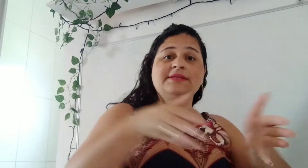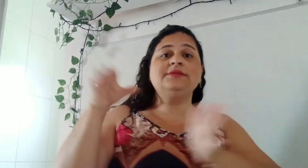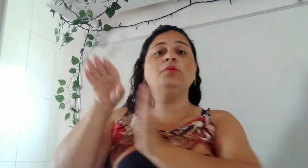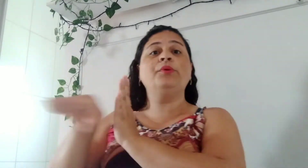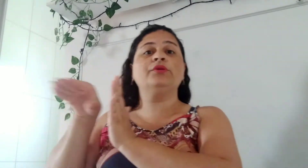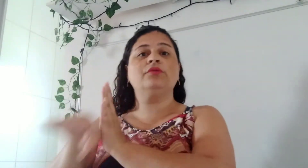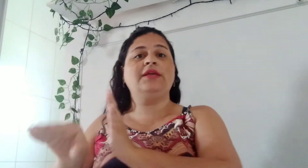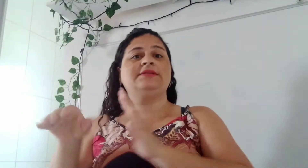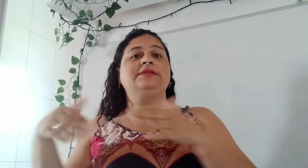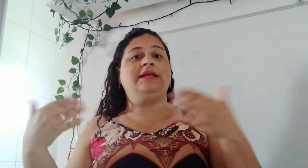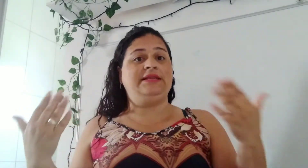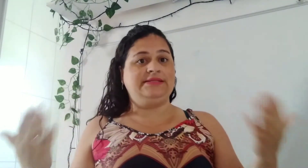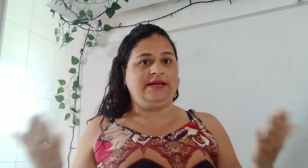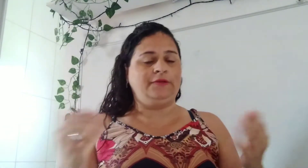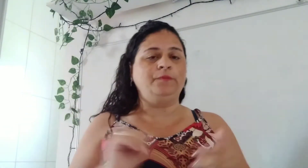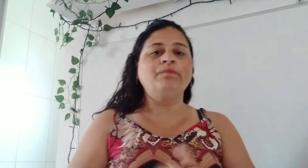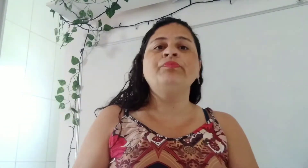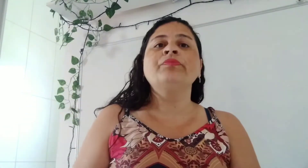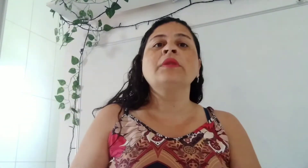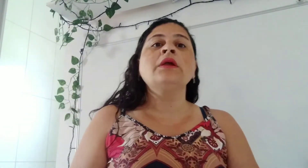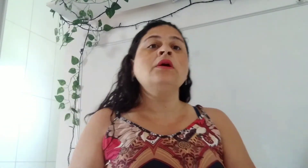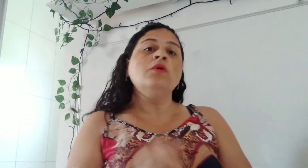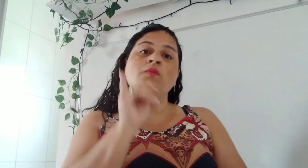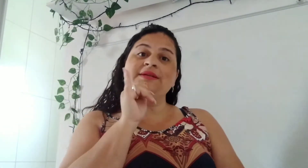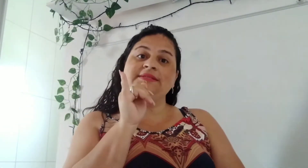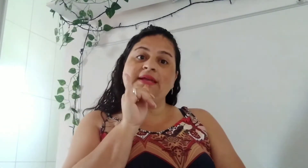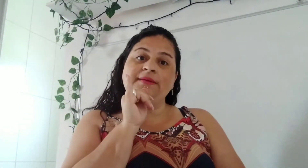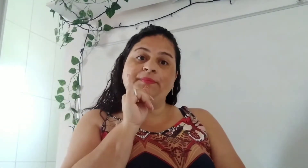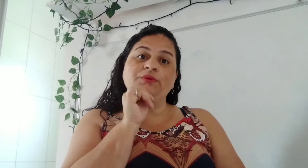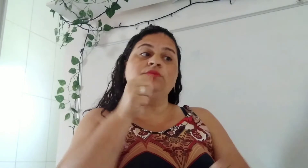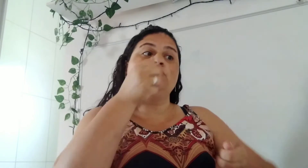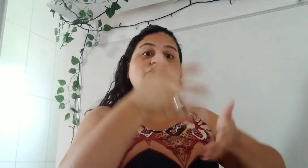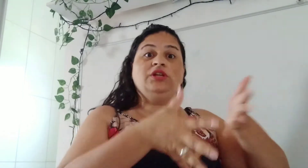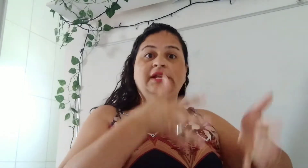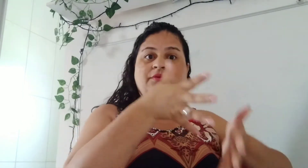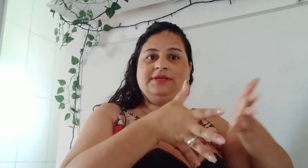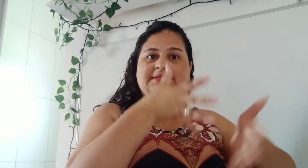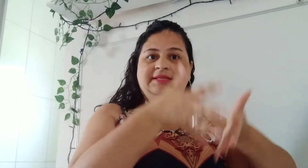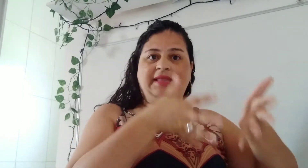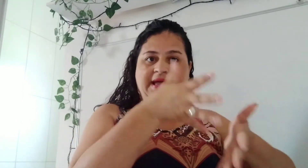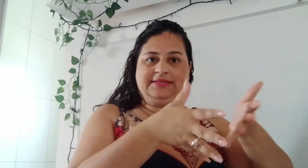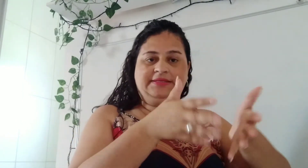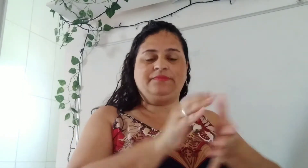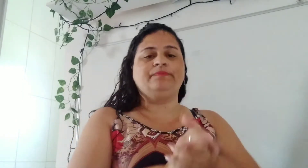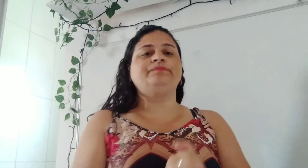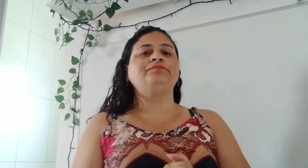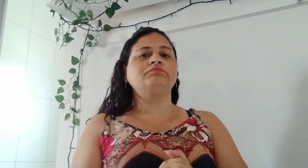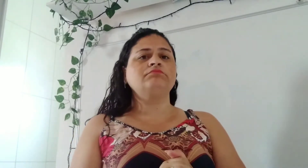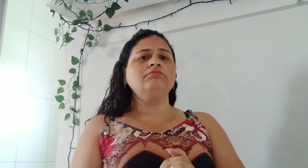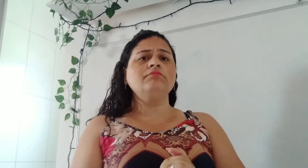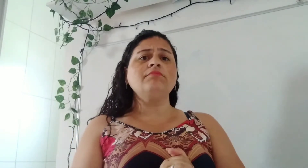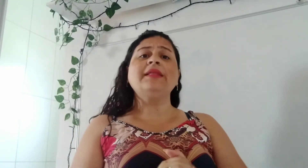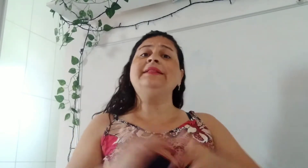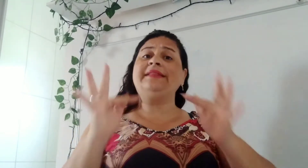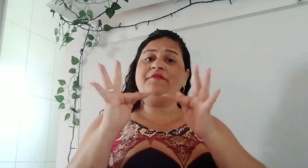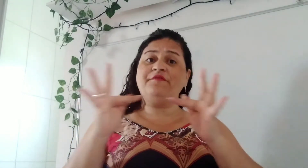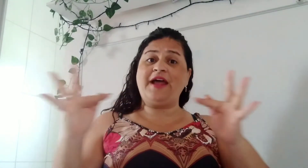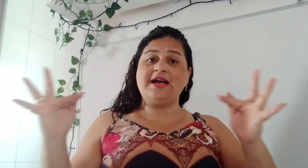e o português sinalizado. Um exemplo de língua de sinais. Na